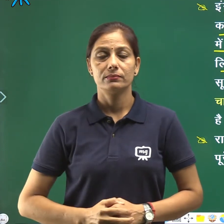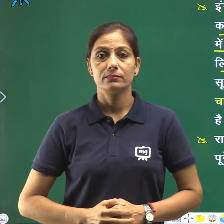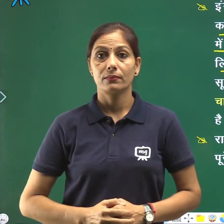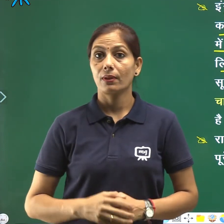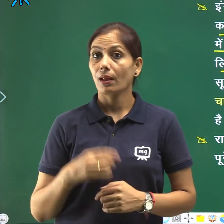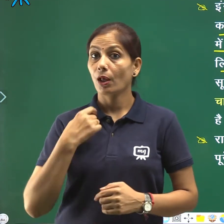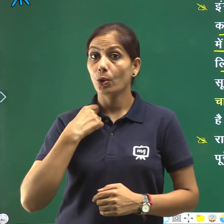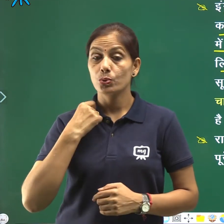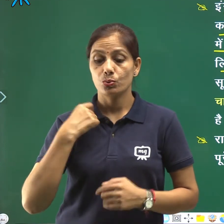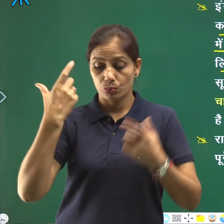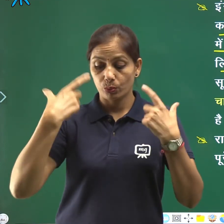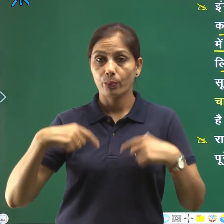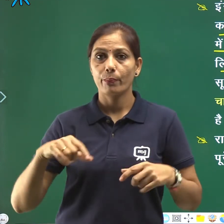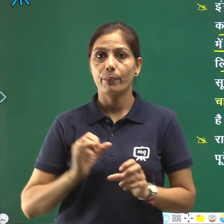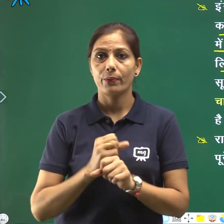सूट बनवाया गया है,